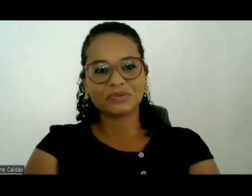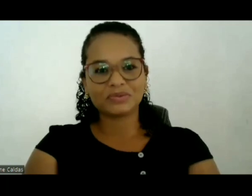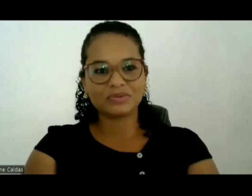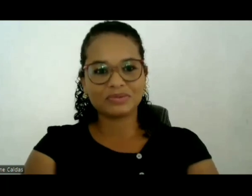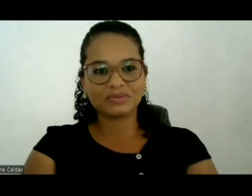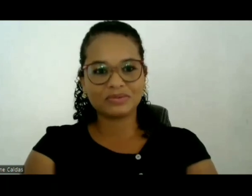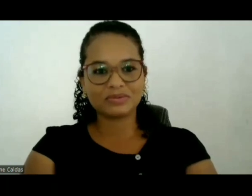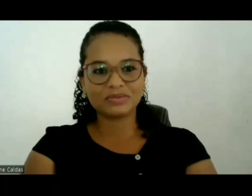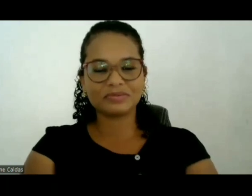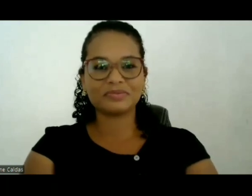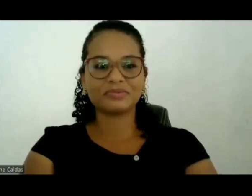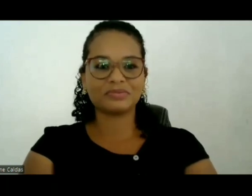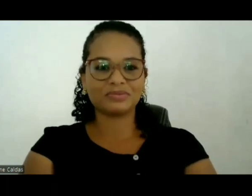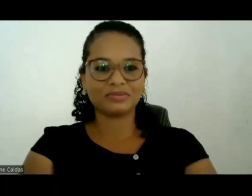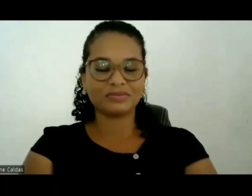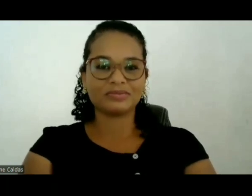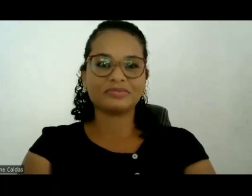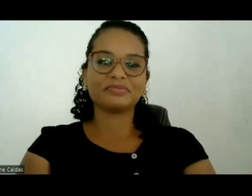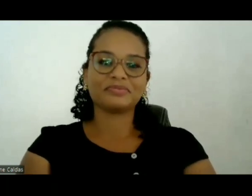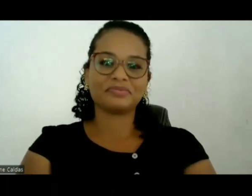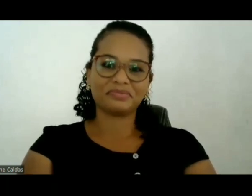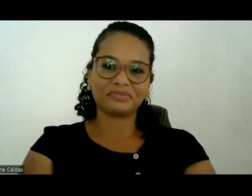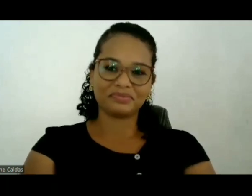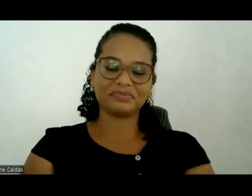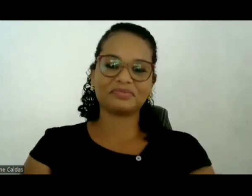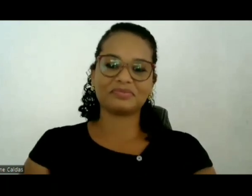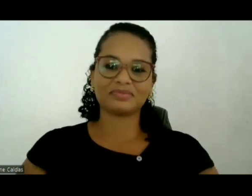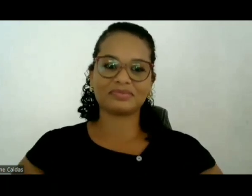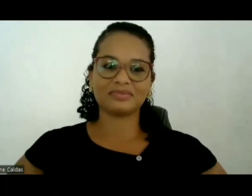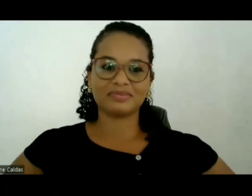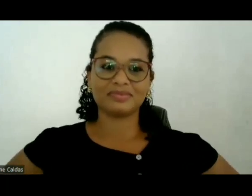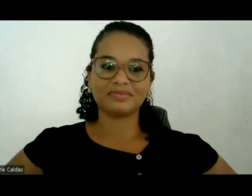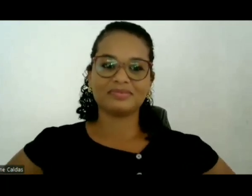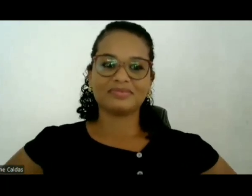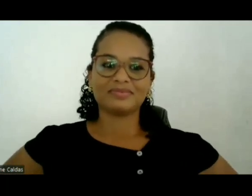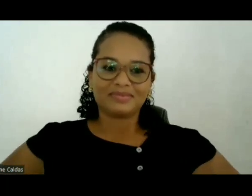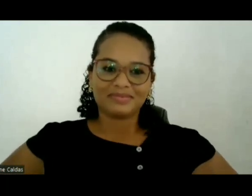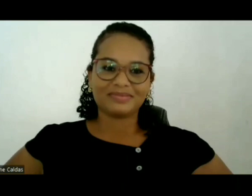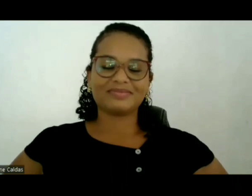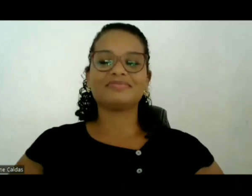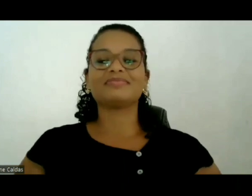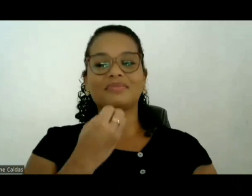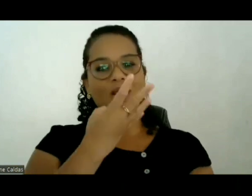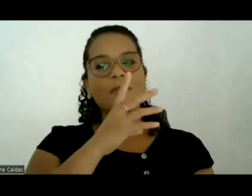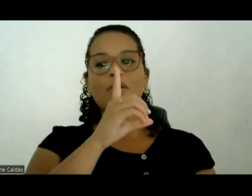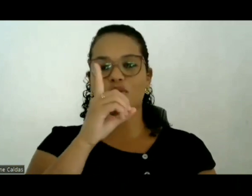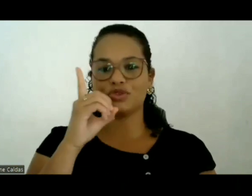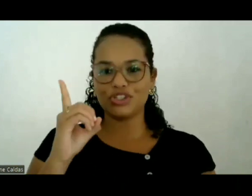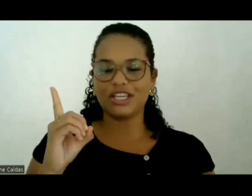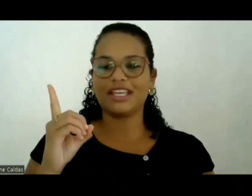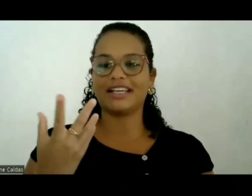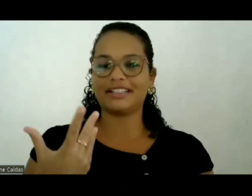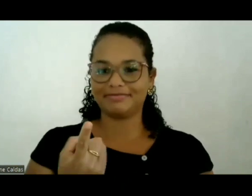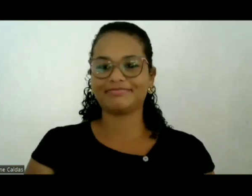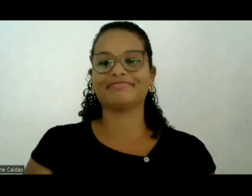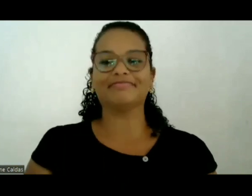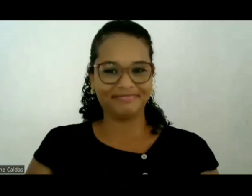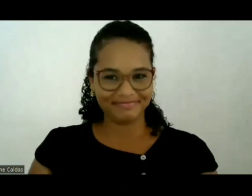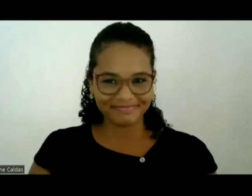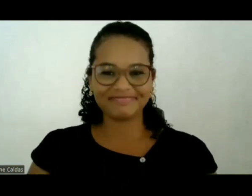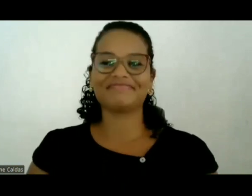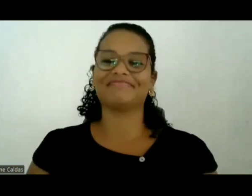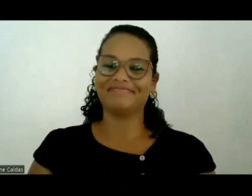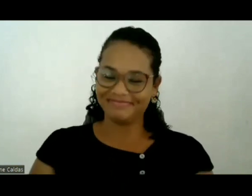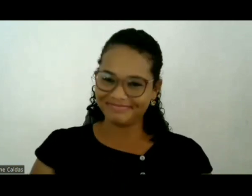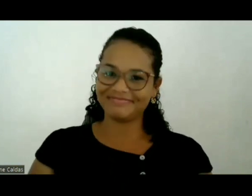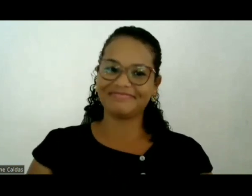gente até agora, olha aí, ó. Quando você vê um surdo na rua, você já pode desejar um bom dia para ele, tá vendo? A Bom Procris dia. ensinou para